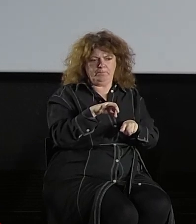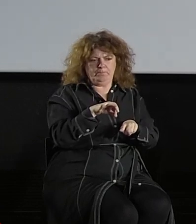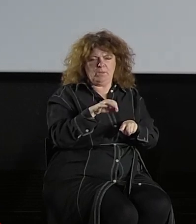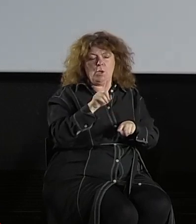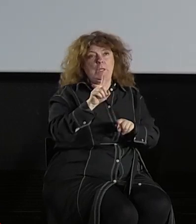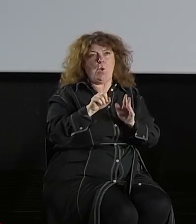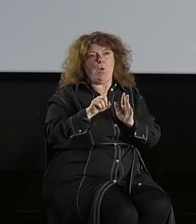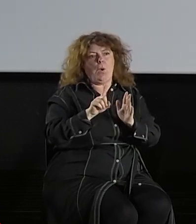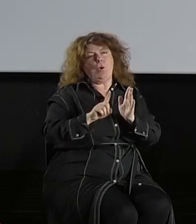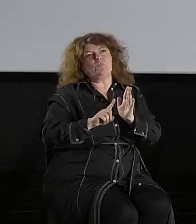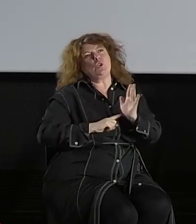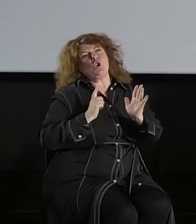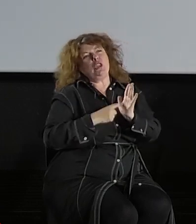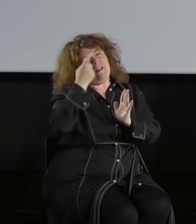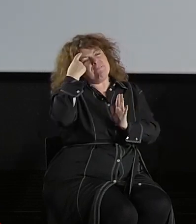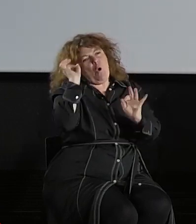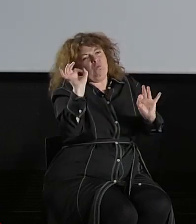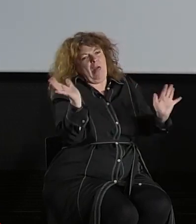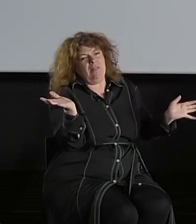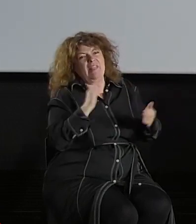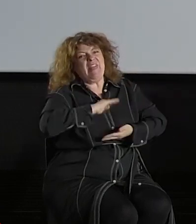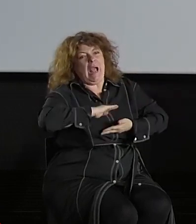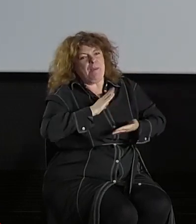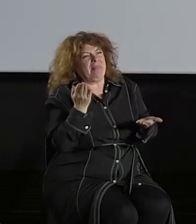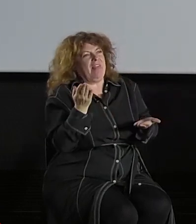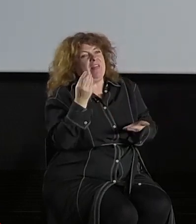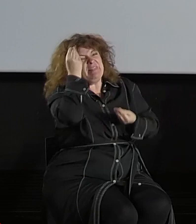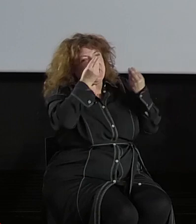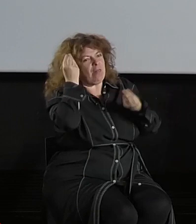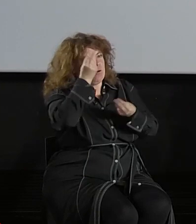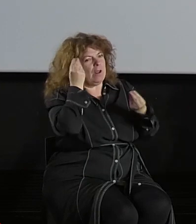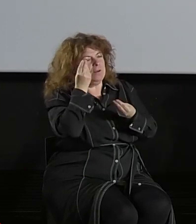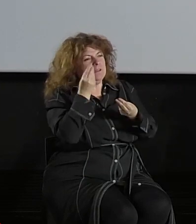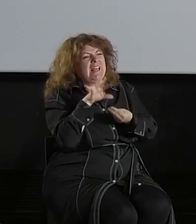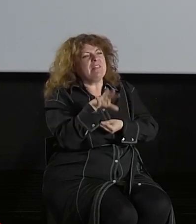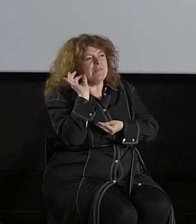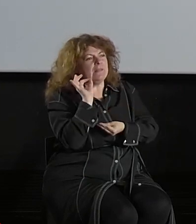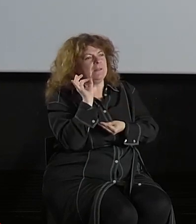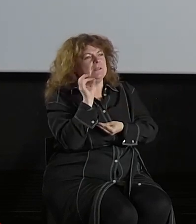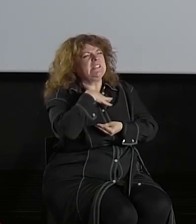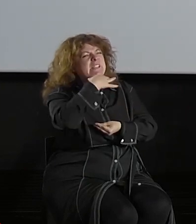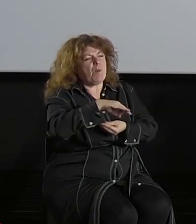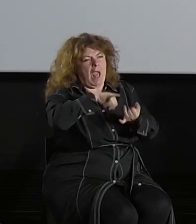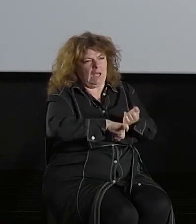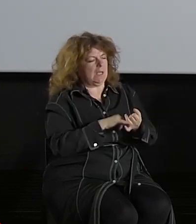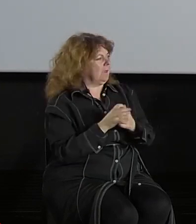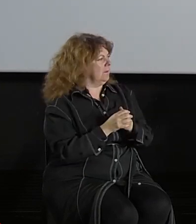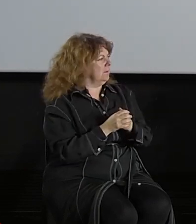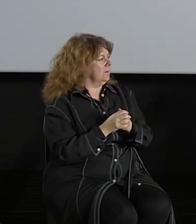facultad de capacidad de de razonar y de decidir que se podían casar no entonces ahí el movimiento asociativo